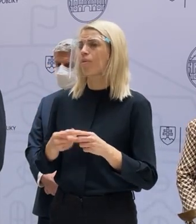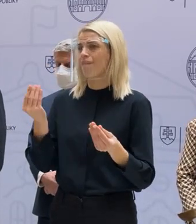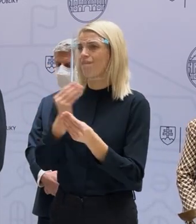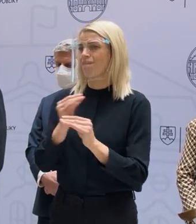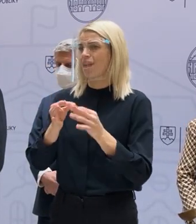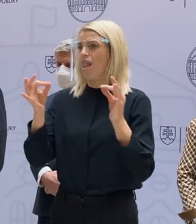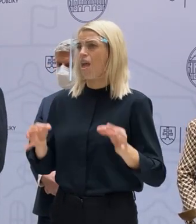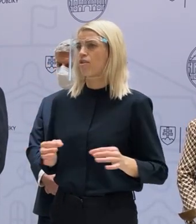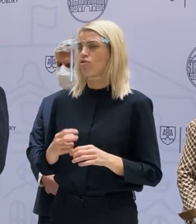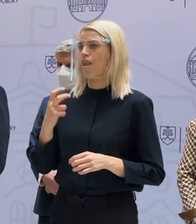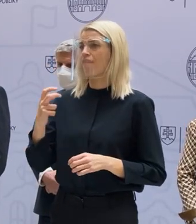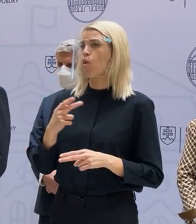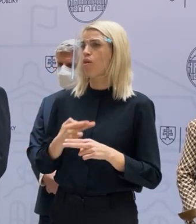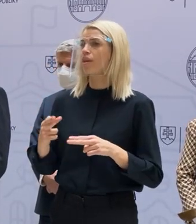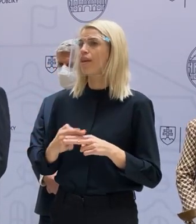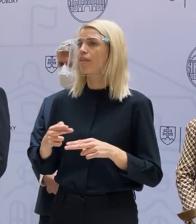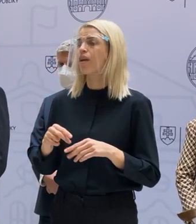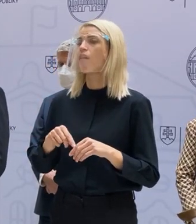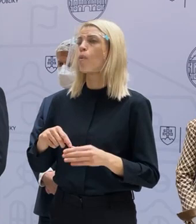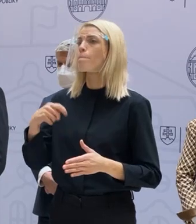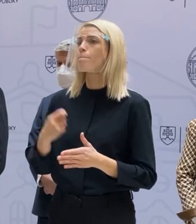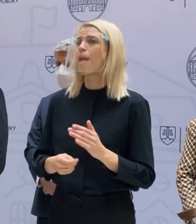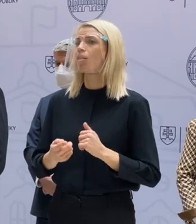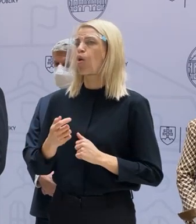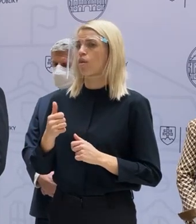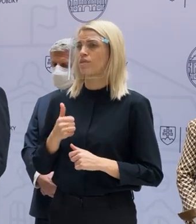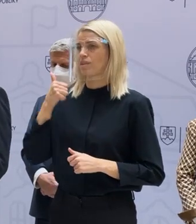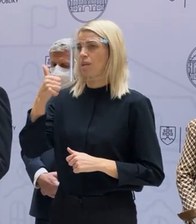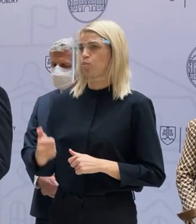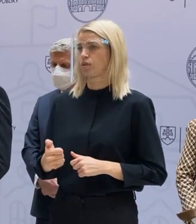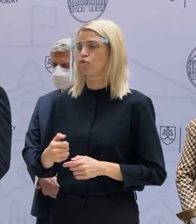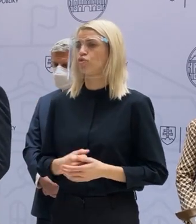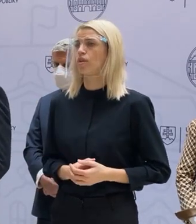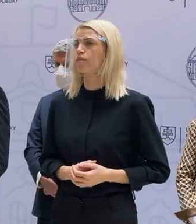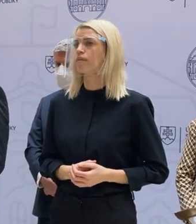vyhláškach hlavného hygienika s platnosťou od budúceho týždňa.